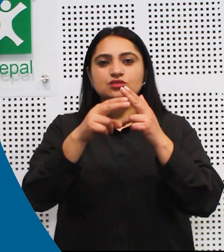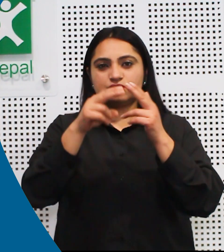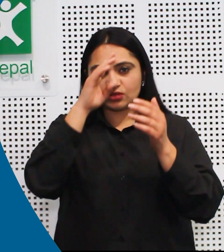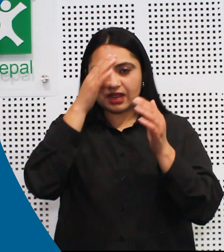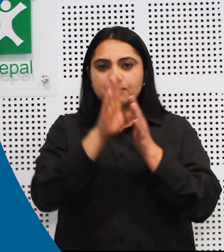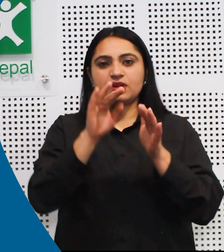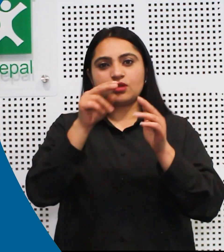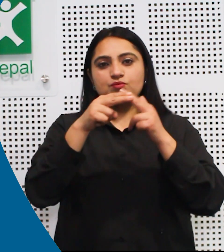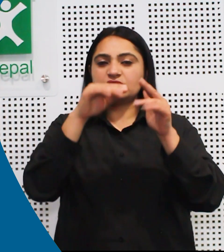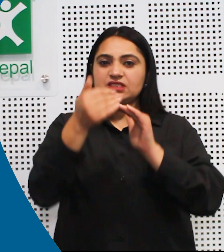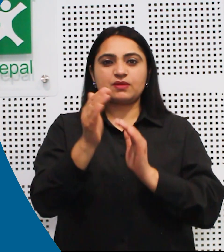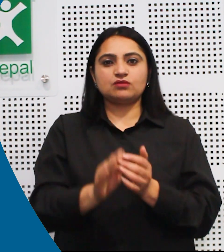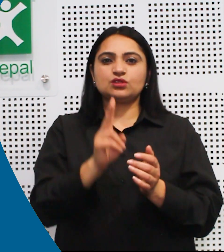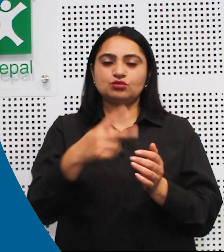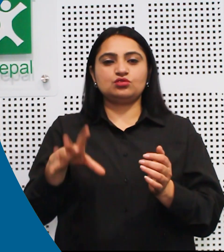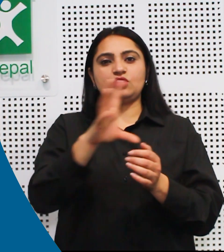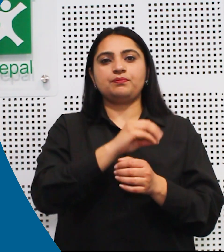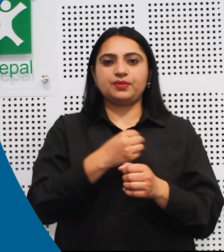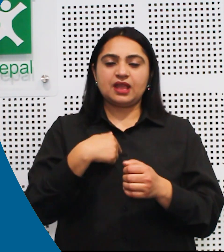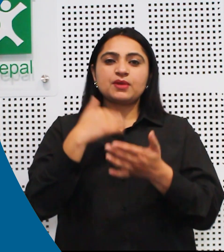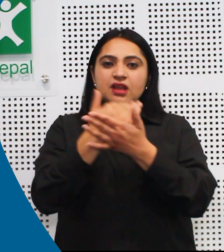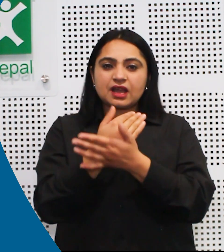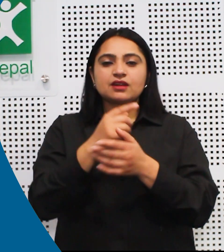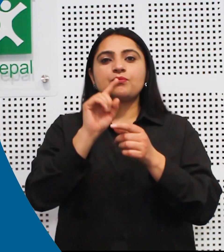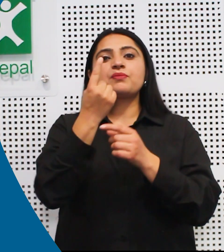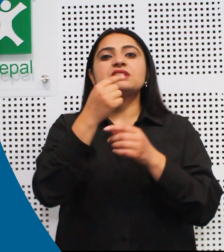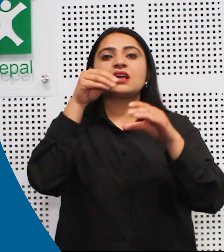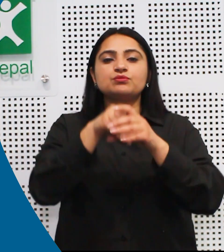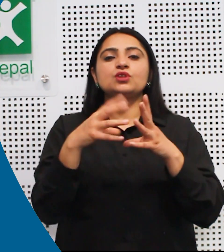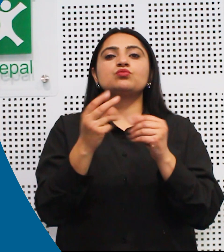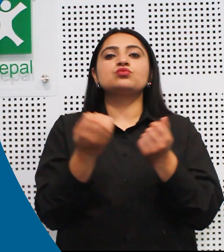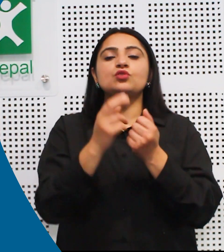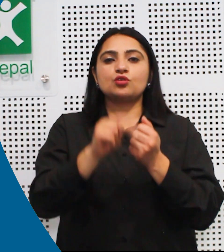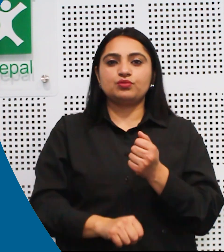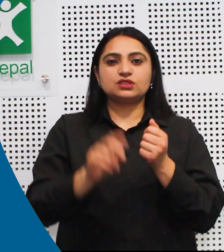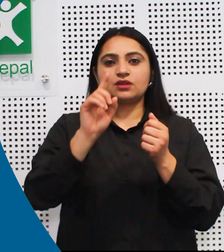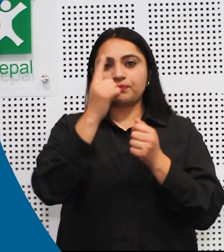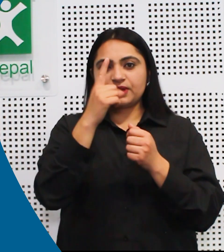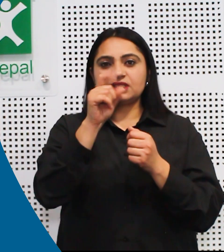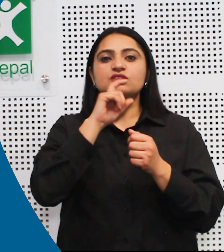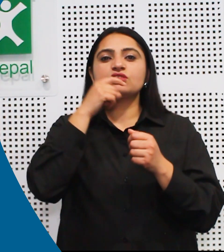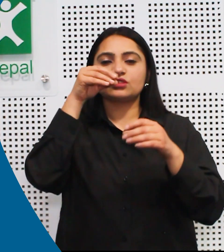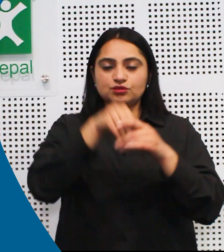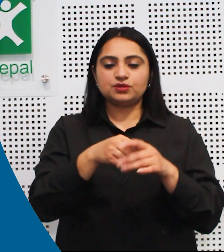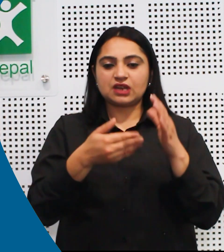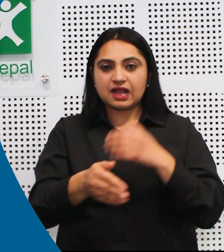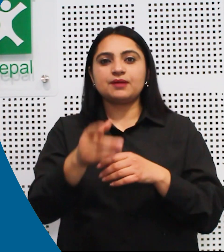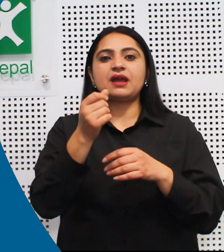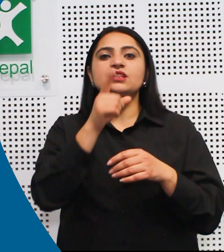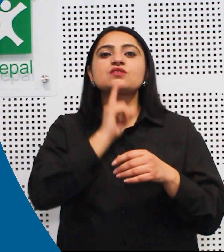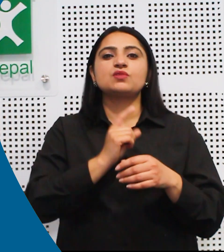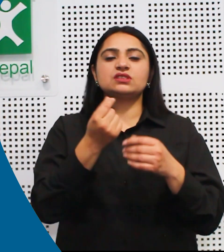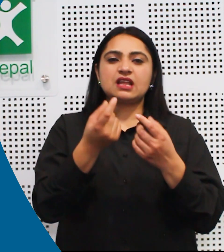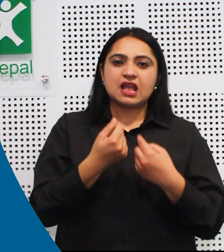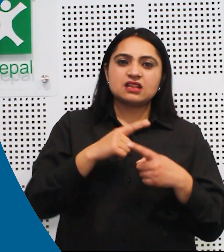कार्यक्रम समितिहरू, स्रोत निर्धारण समितिहरू वैशाखभित्र सिद्धाउनु पर्ने हुन्छ र त्यसपछि वैशाख 10 गतेभित्र हाम्रो आगामी आर्थिक वर्षको आय तथा